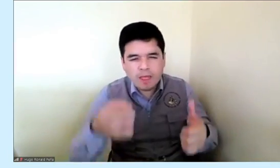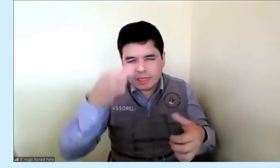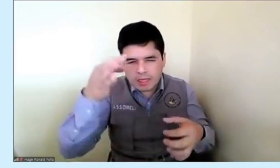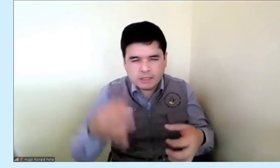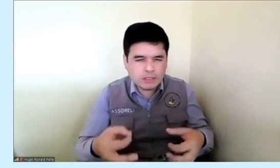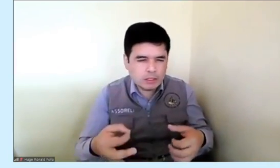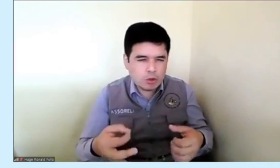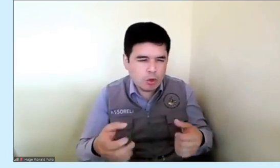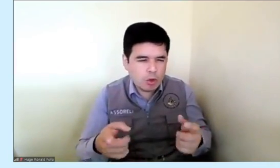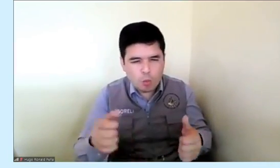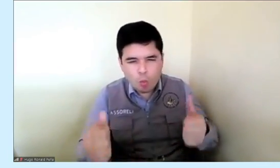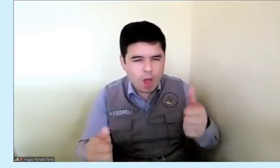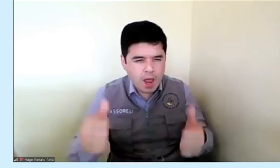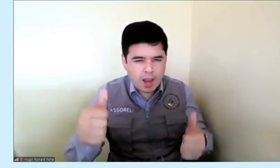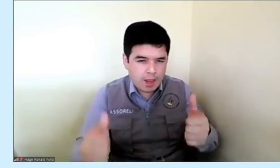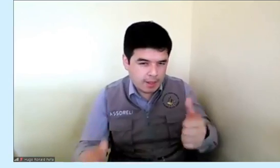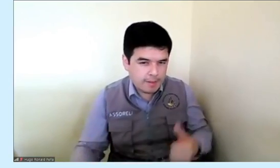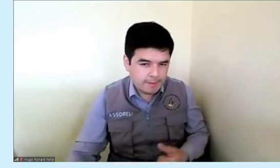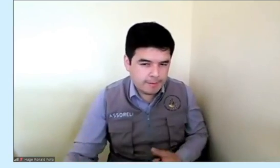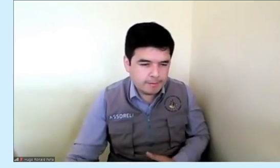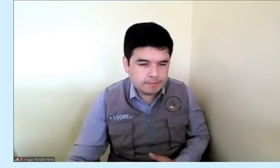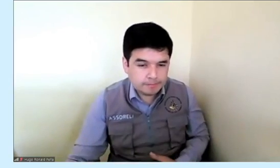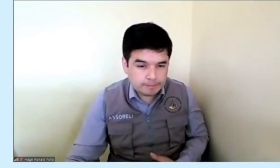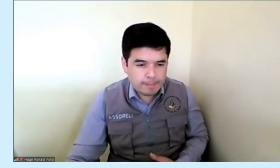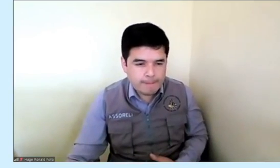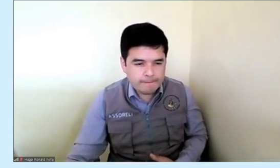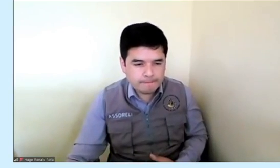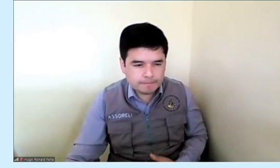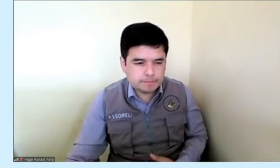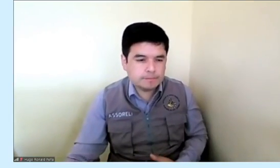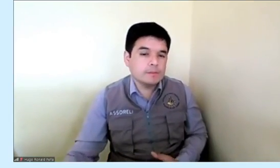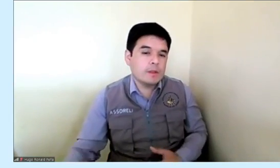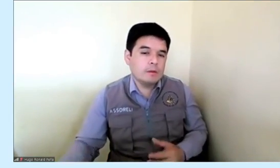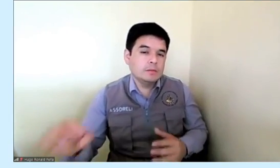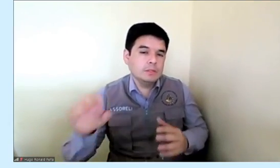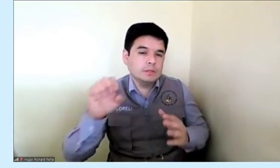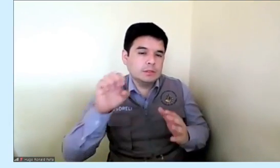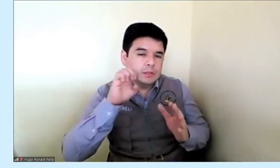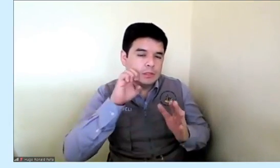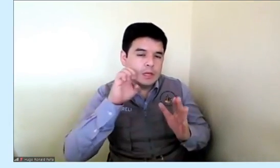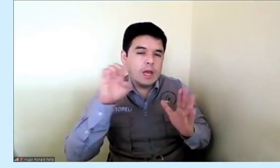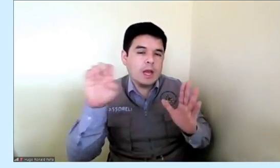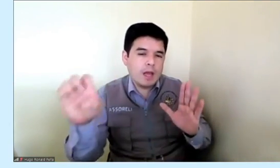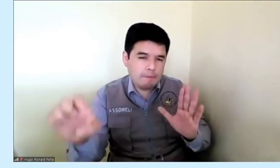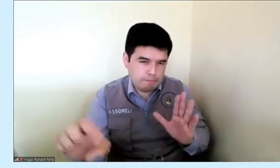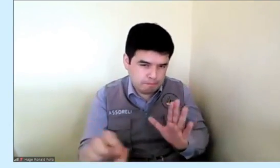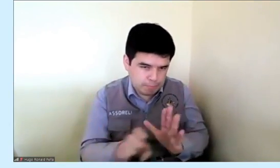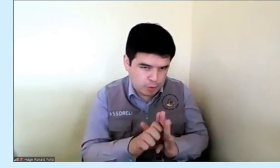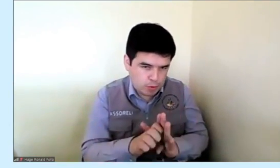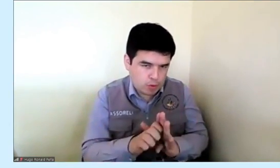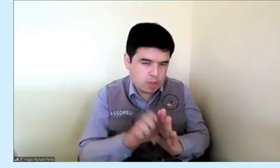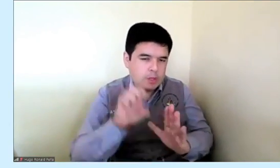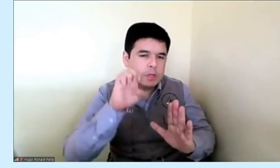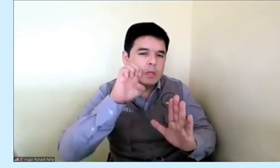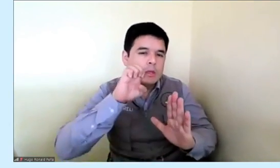arriba. Es para que tomen decisión cuál, para que la otra persona elija. Por